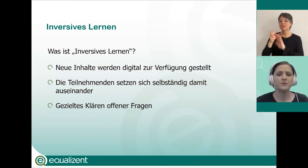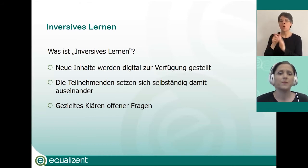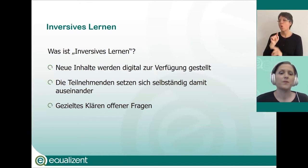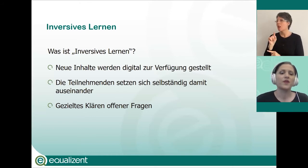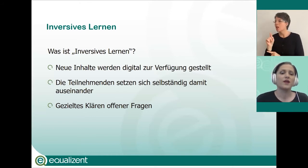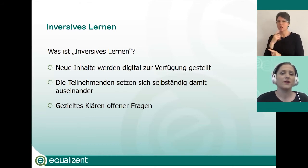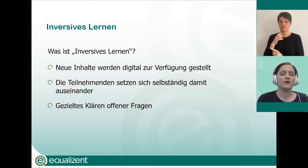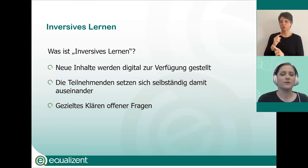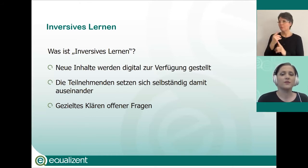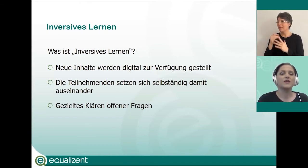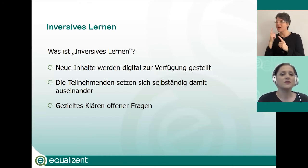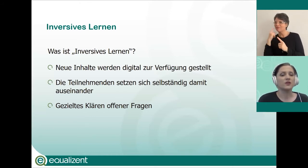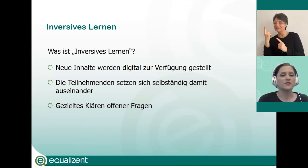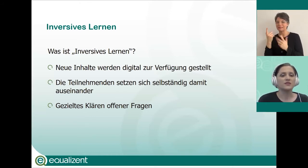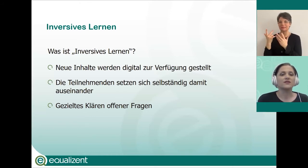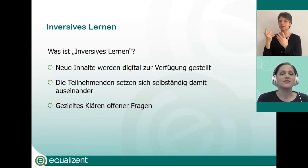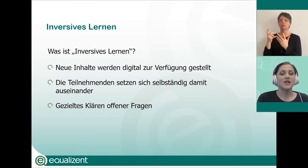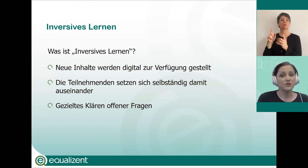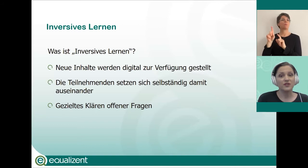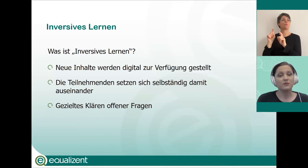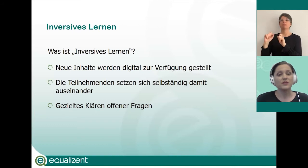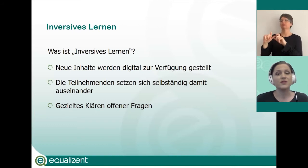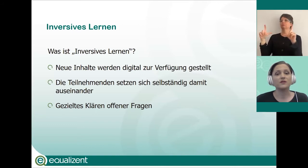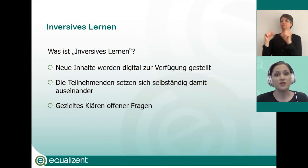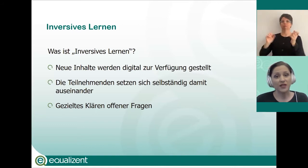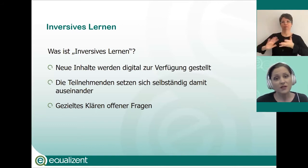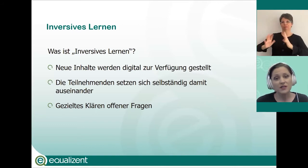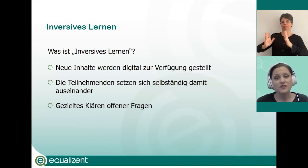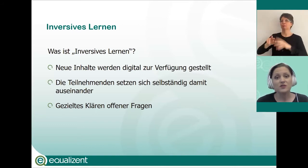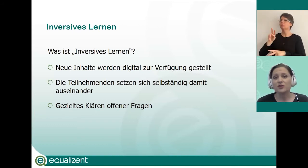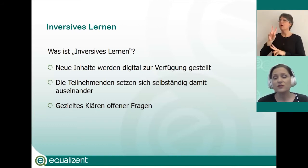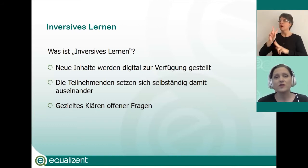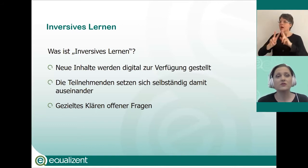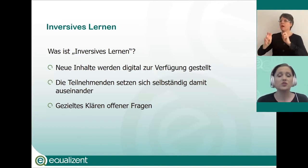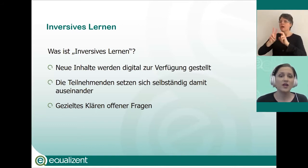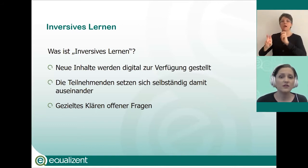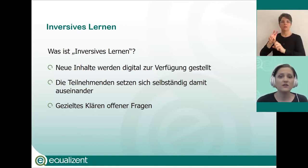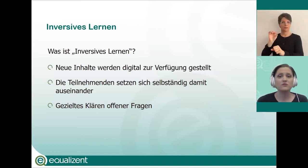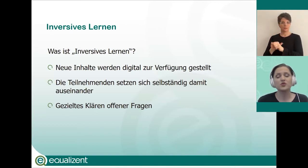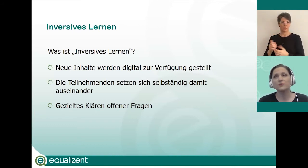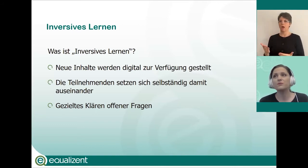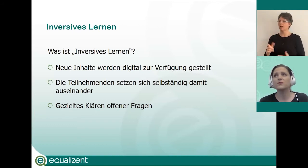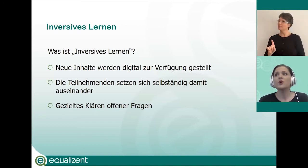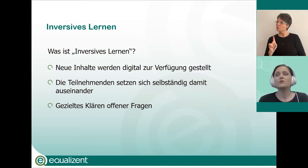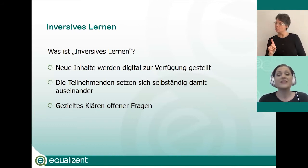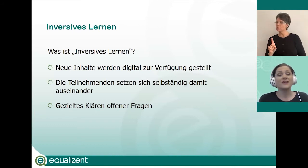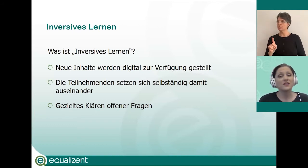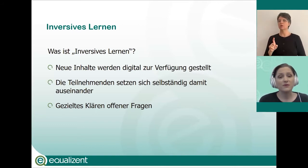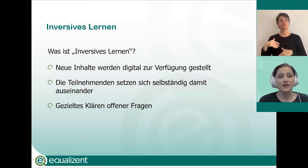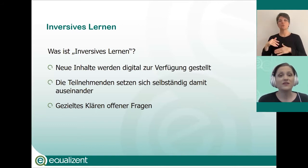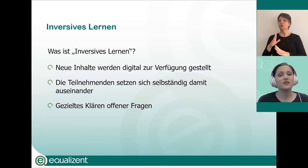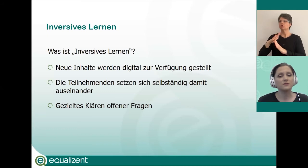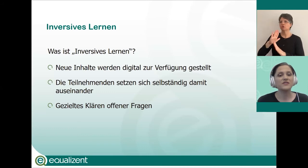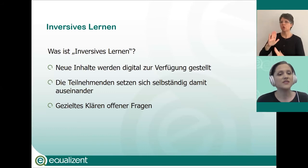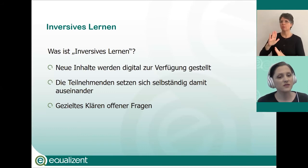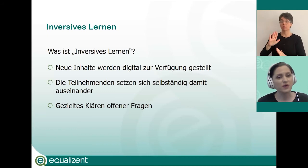wollen. Sie können sich dann selbstständig mit dem Inhalt auseinandersetzen. Sie können die Videos starten und stoppen und langsamer